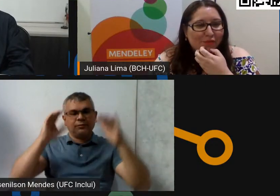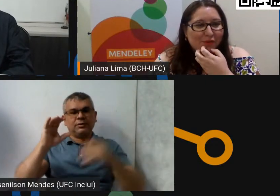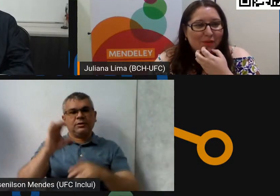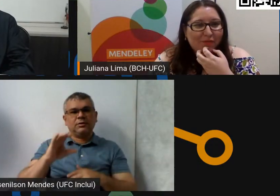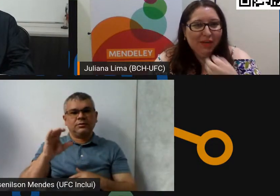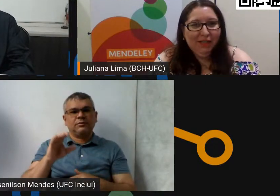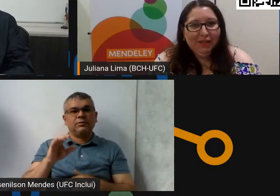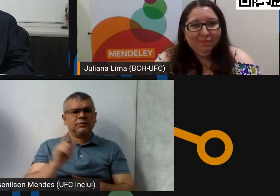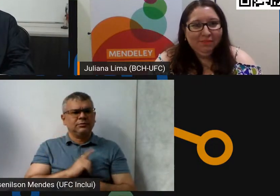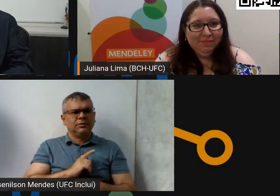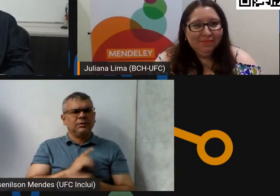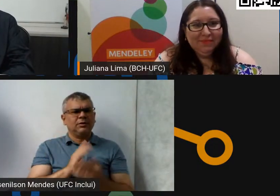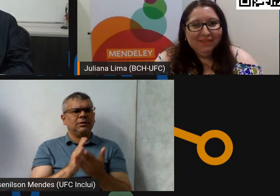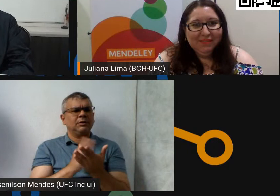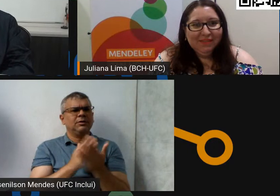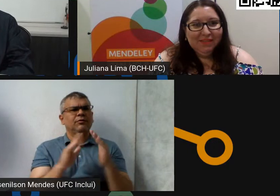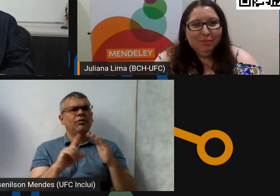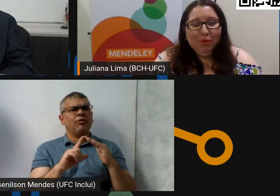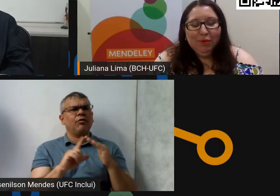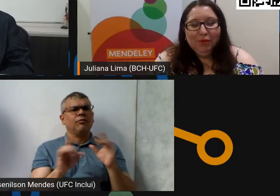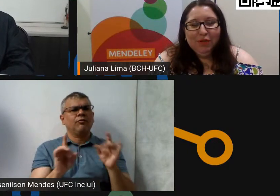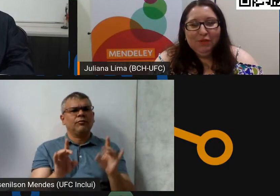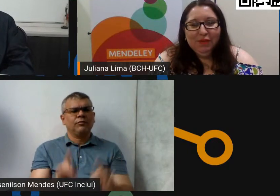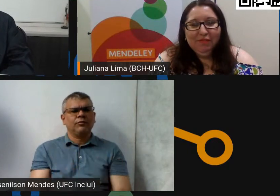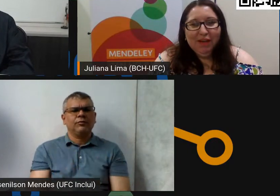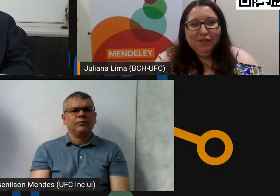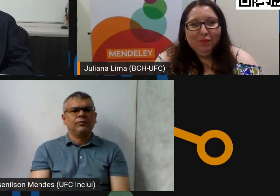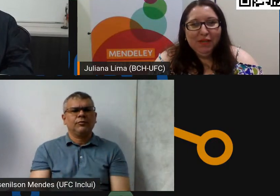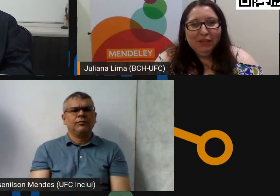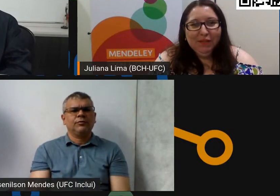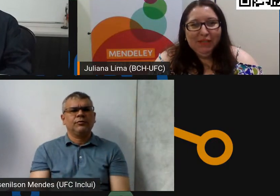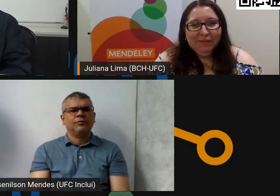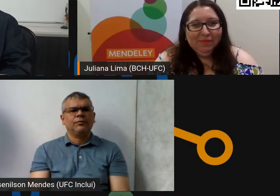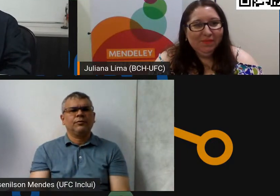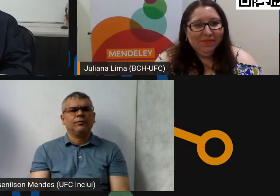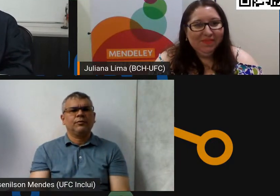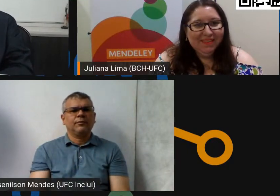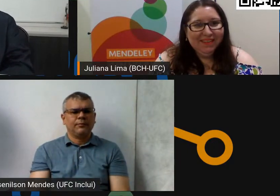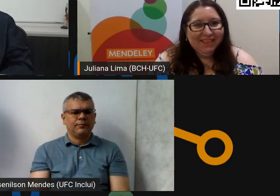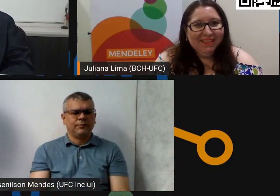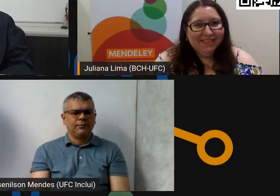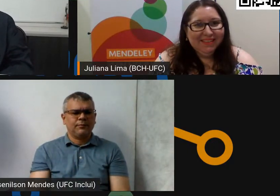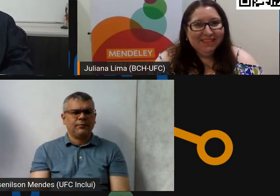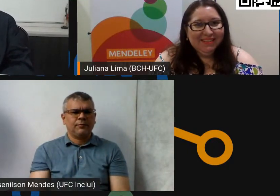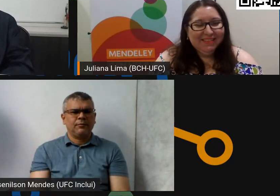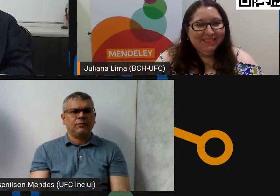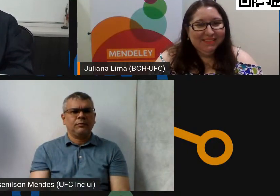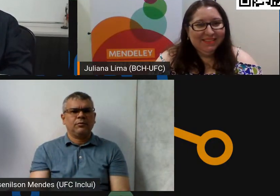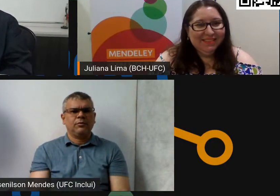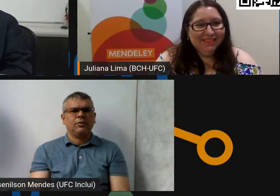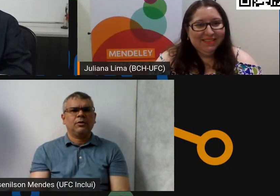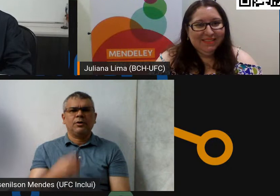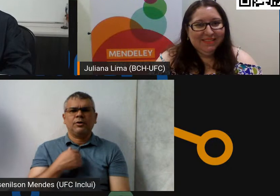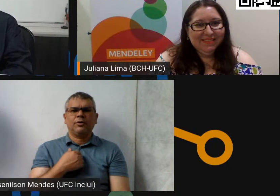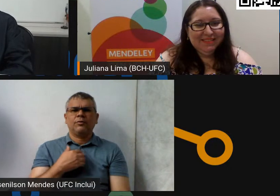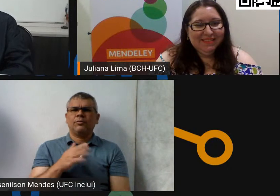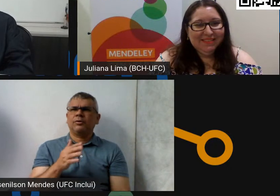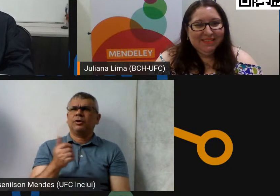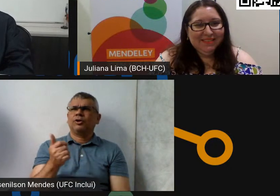né, professor? Sua livraria? Isso, tem. Eu publiquei 12 livros nessa área. São 12 livros nessa área. Deve ter uns 8